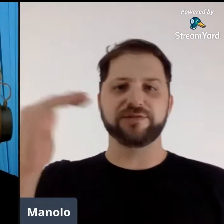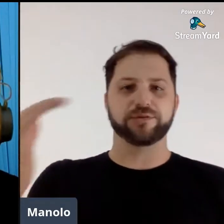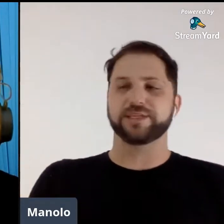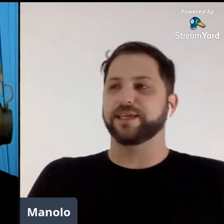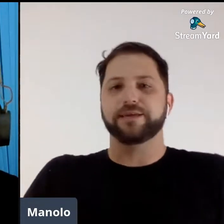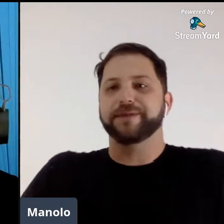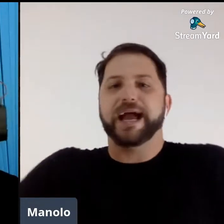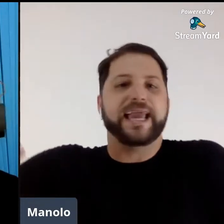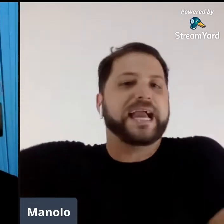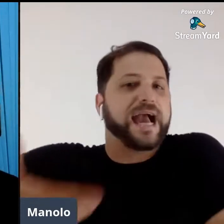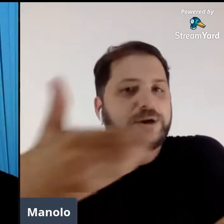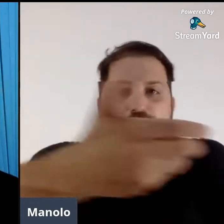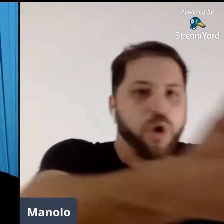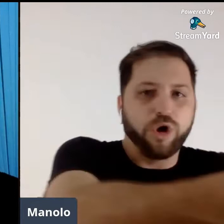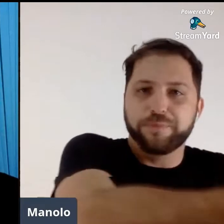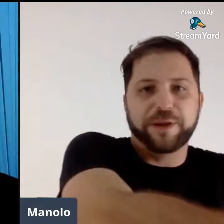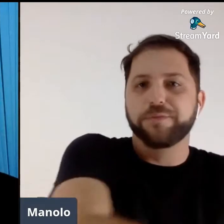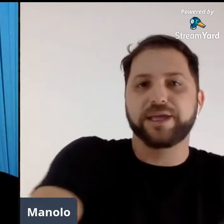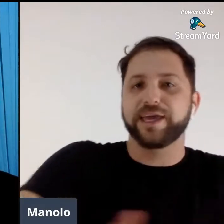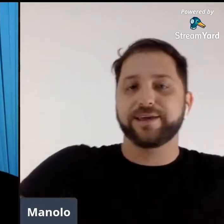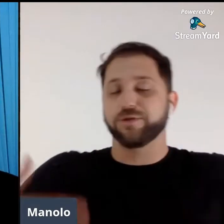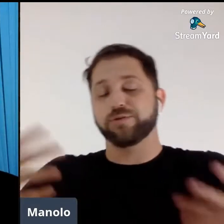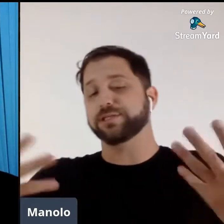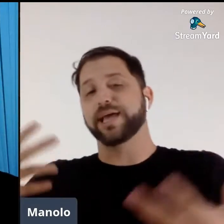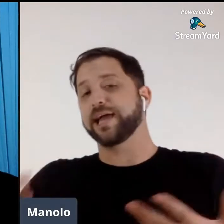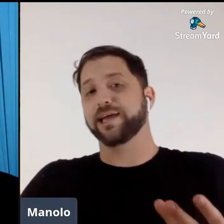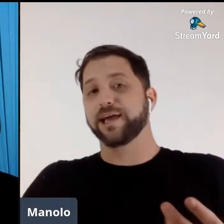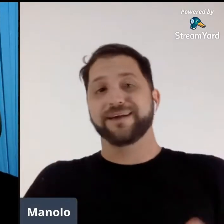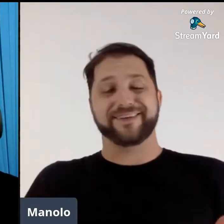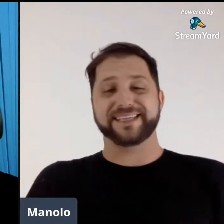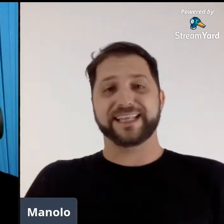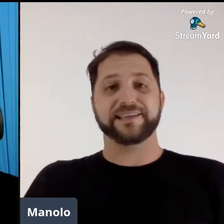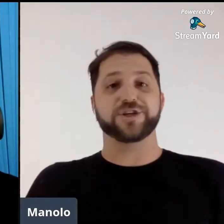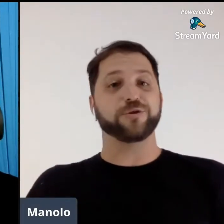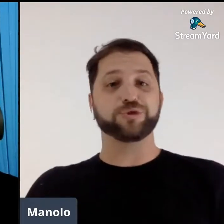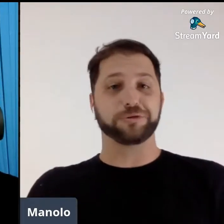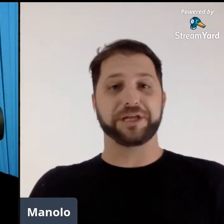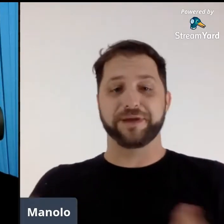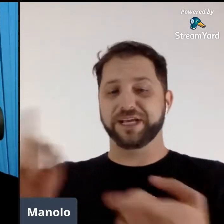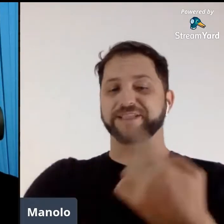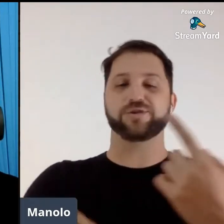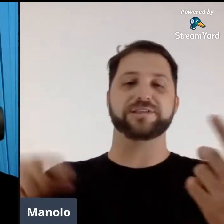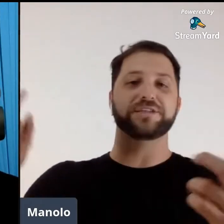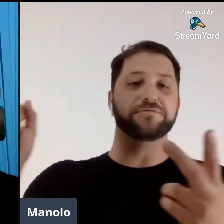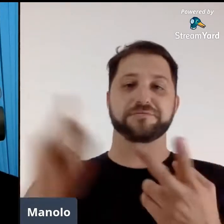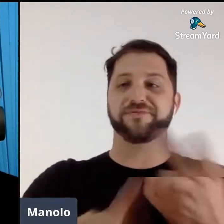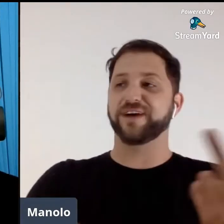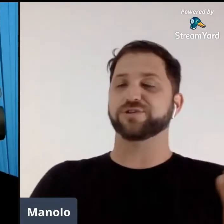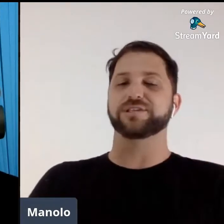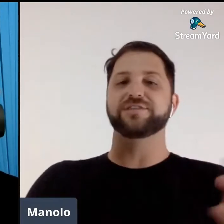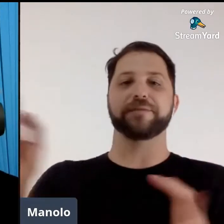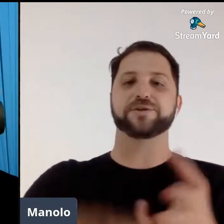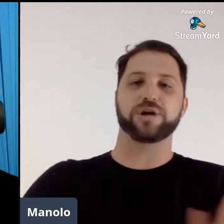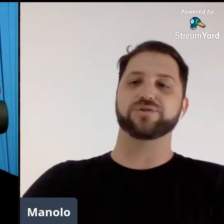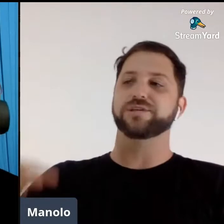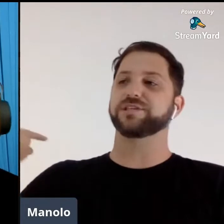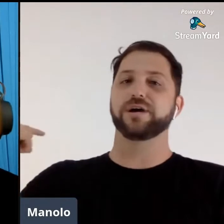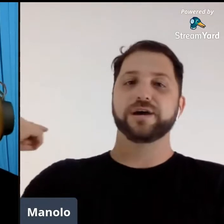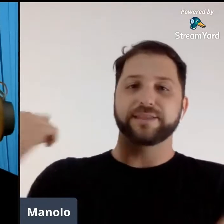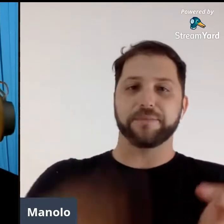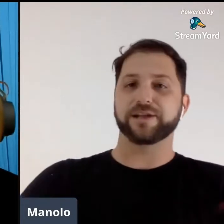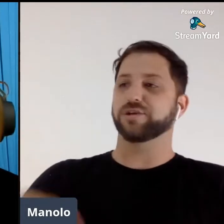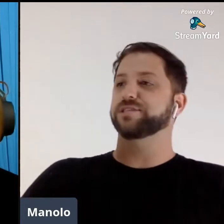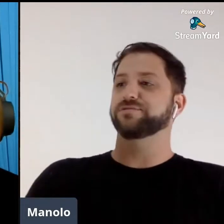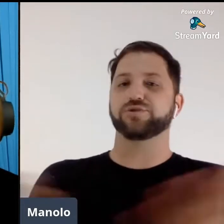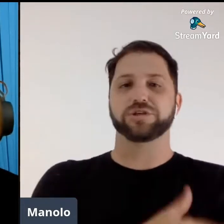depende do nível, você tem que carregar no colo para ir no banheiro, não consegue fazer nada. Já o surdo não, ele anda sozinho, vai para a escola